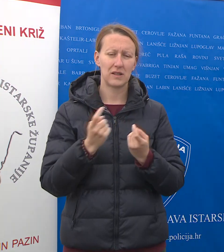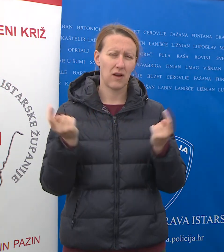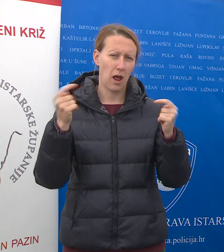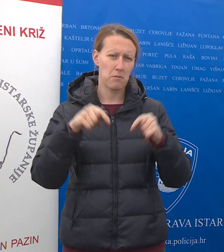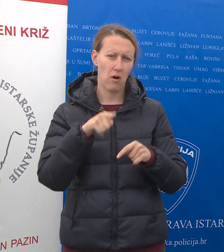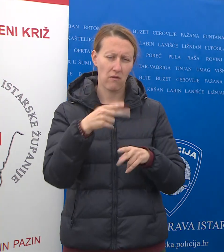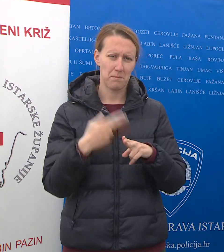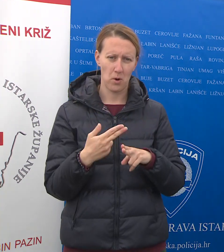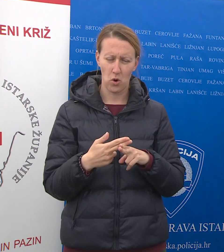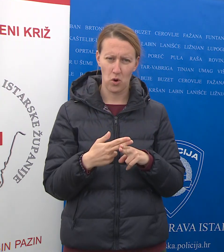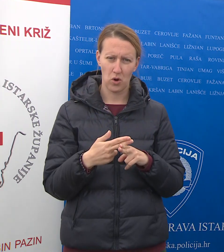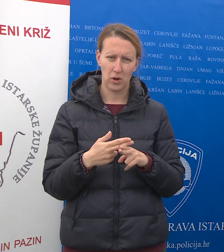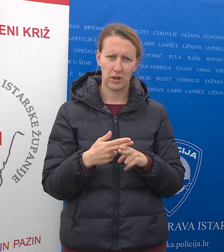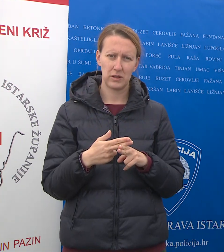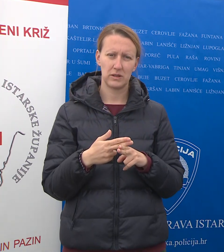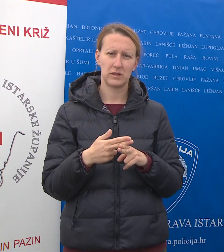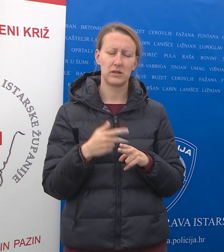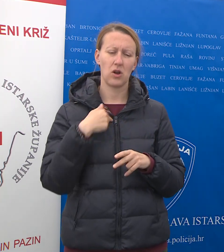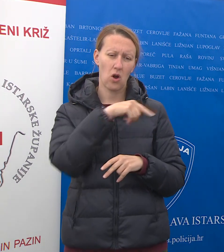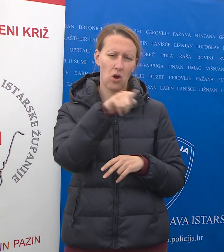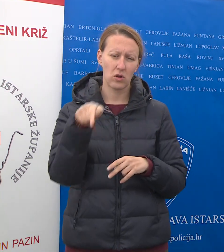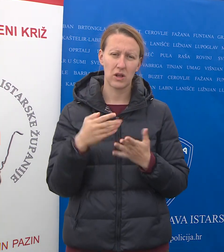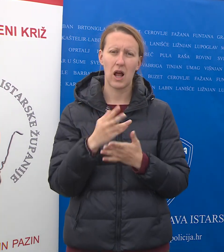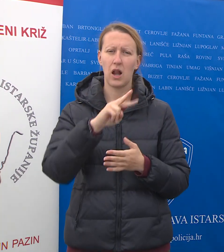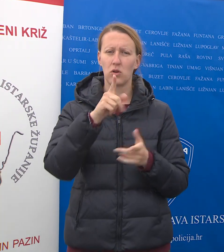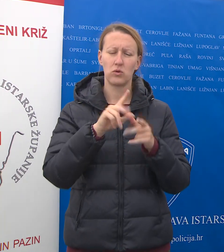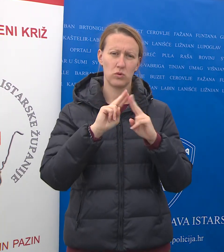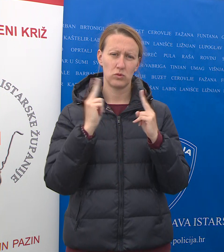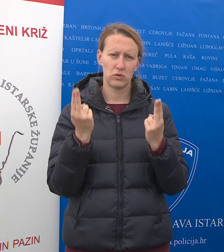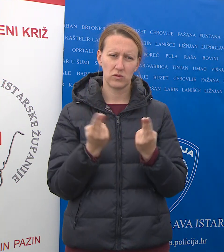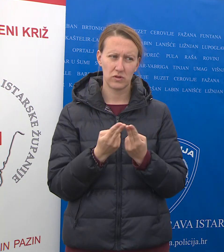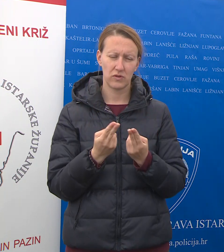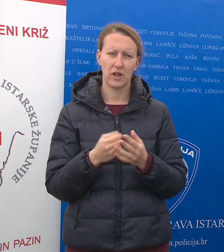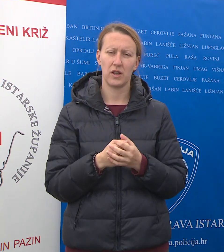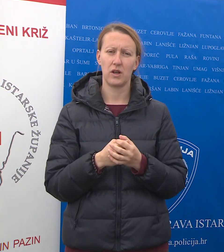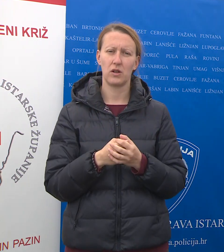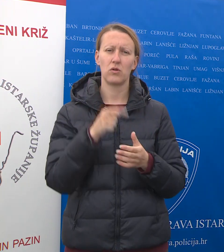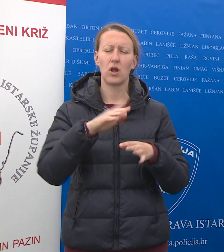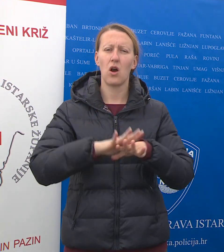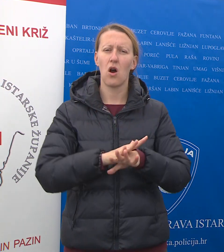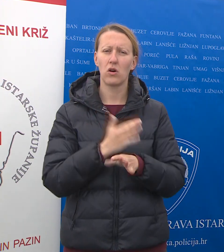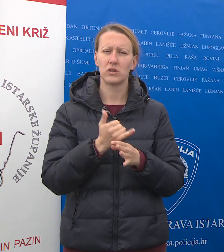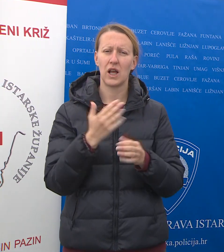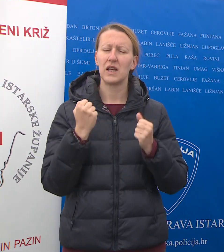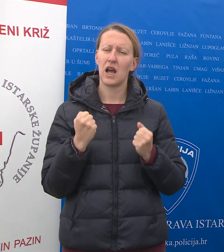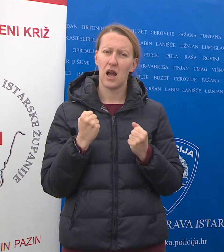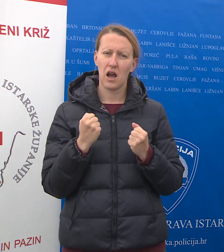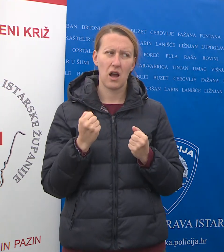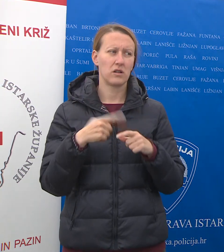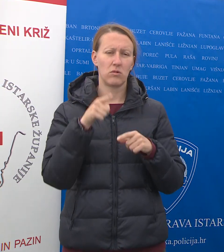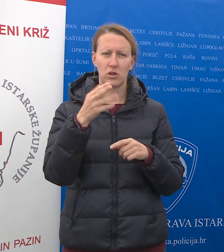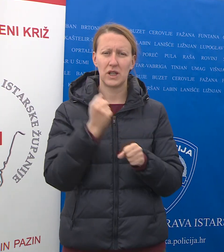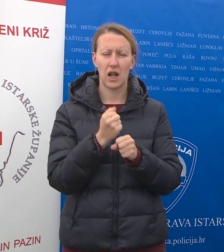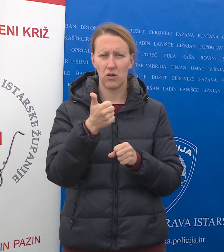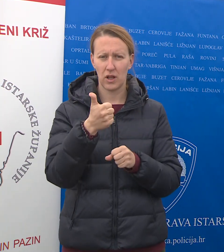pojava ove bolesti tu kod nas, ali i drugdje u svijetu. Te emocije su vrlo snažne, zato jer